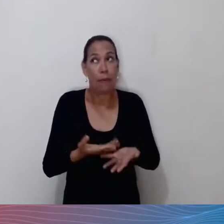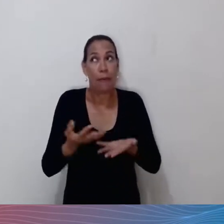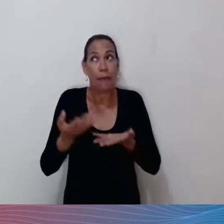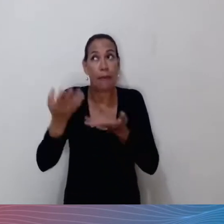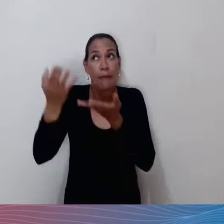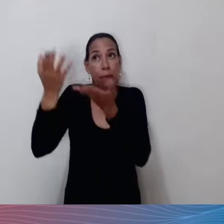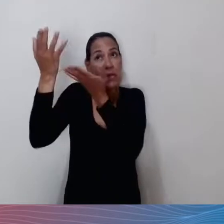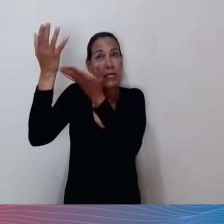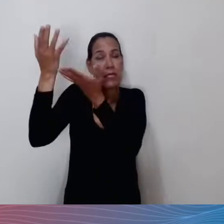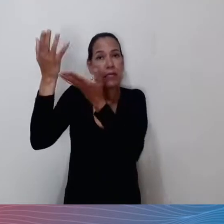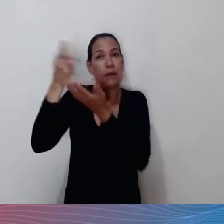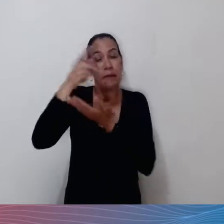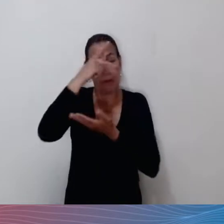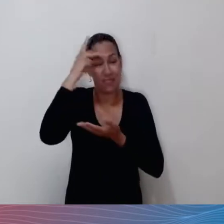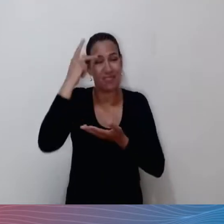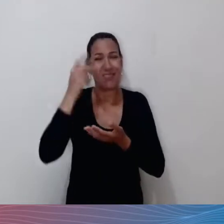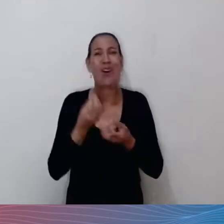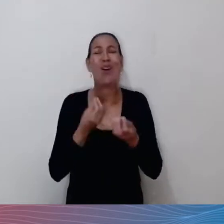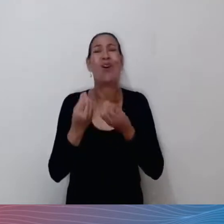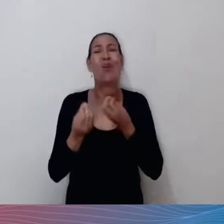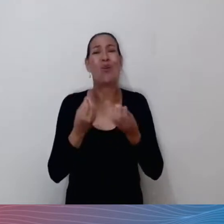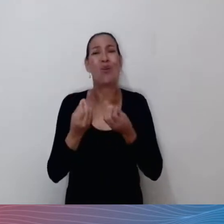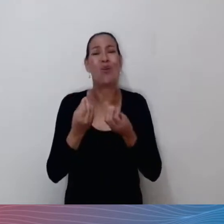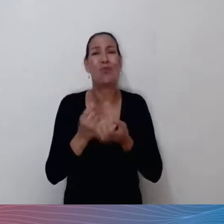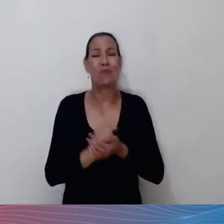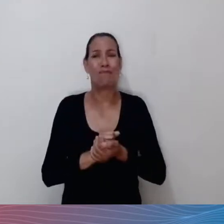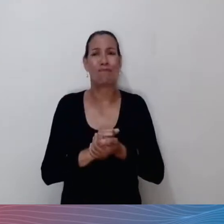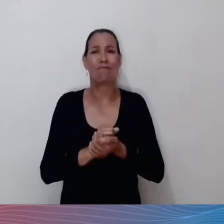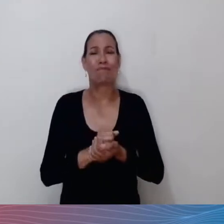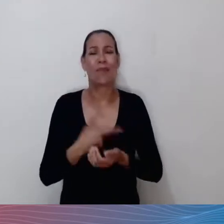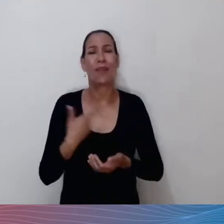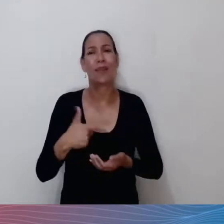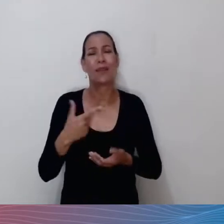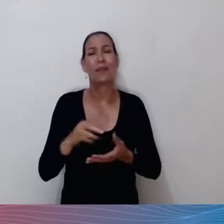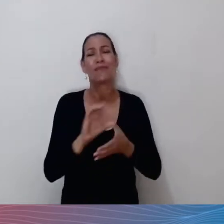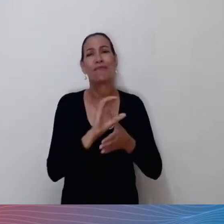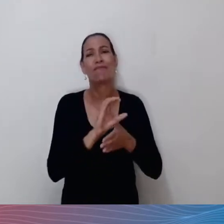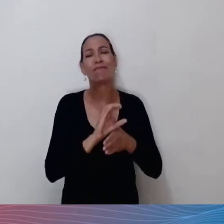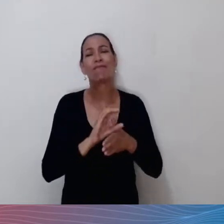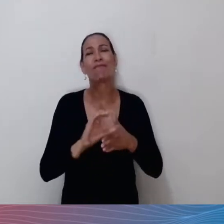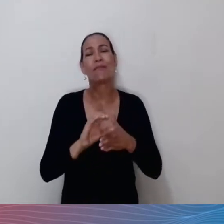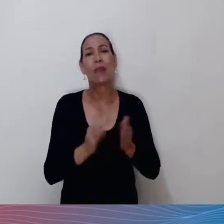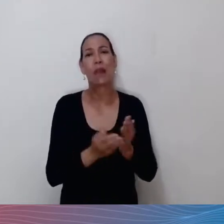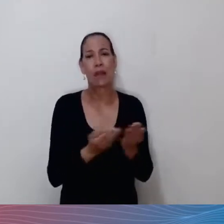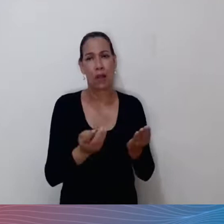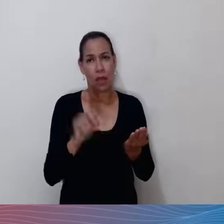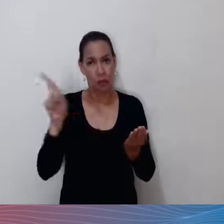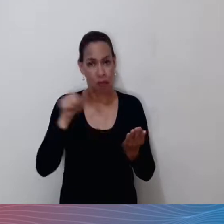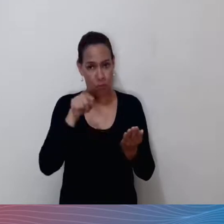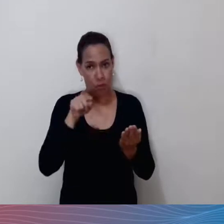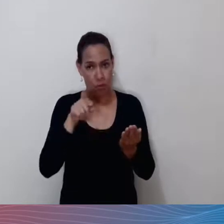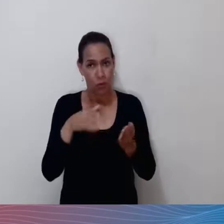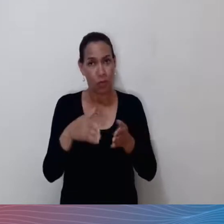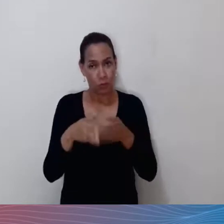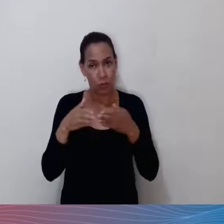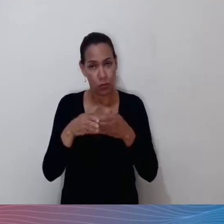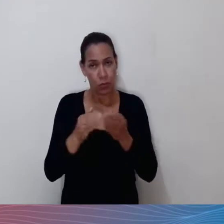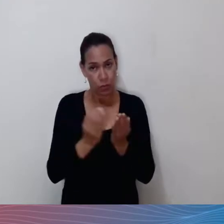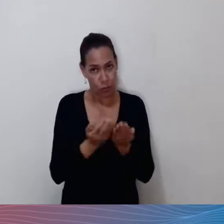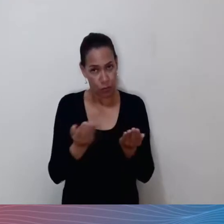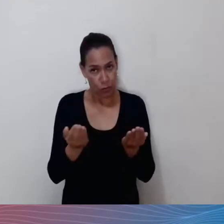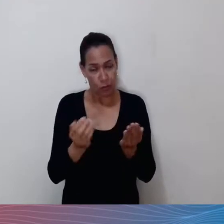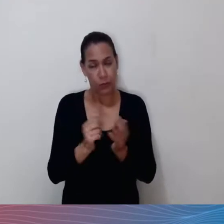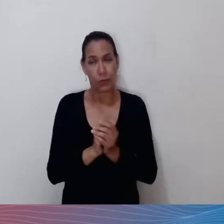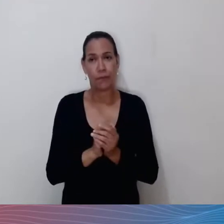Como é isso? 2 Coríntios, abre a sua Bíblia, por favor, em 2 Coríntios 2,